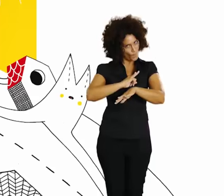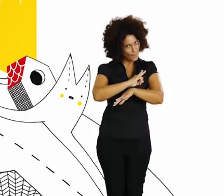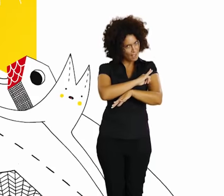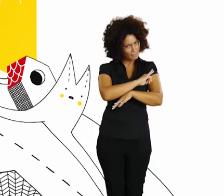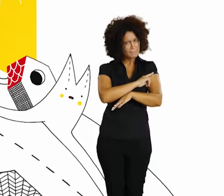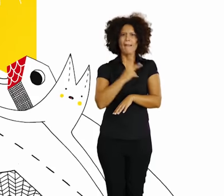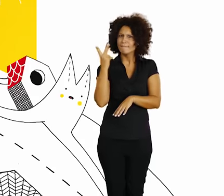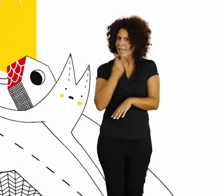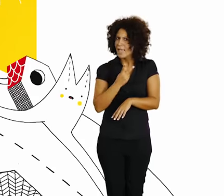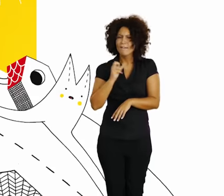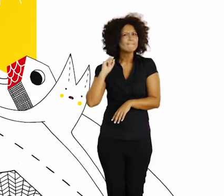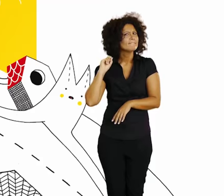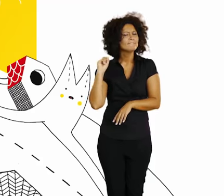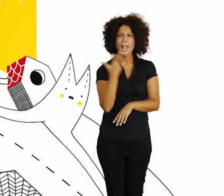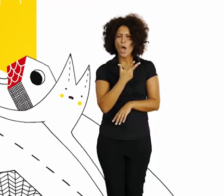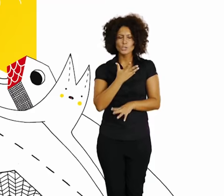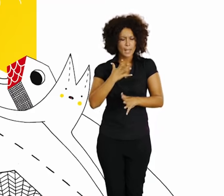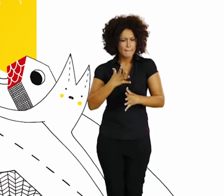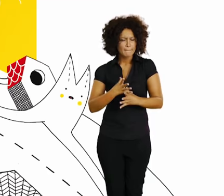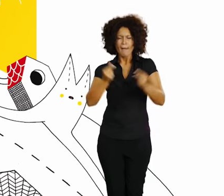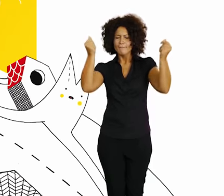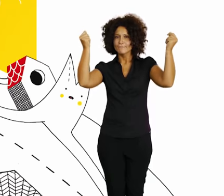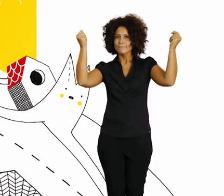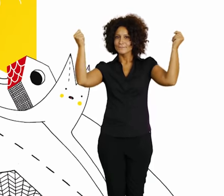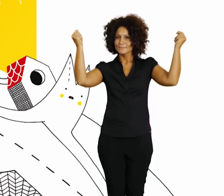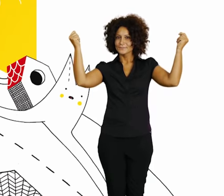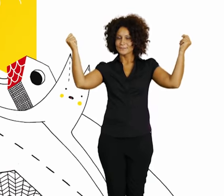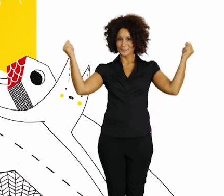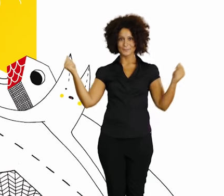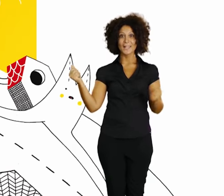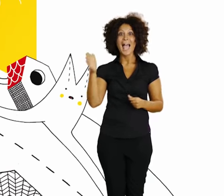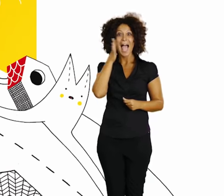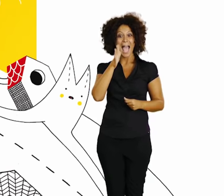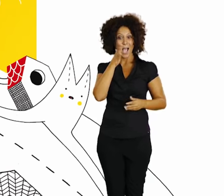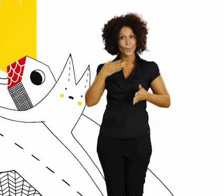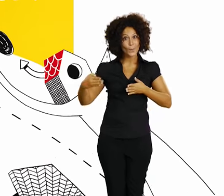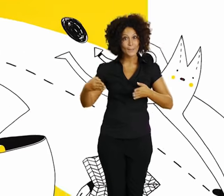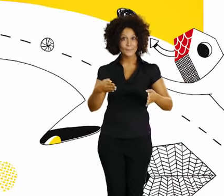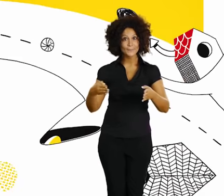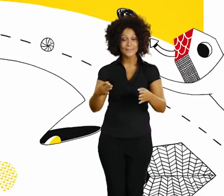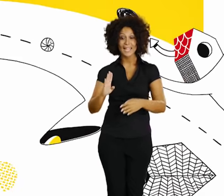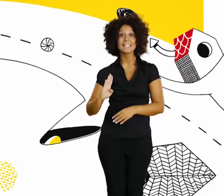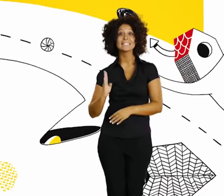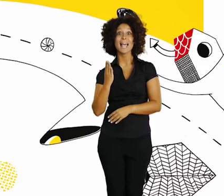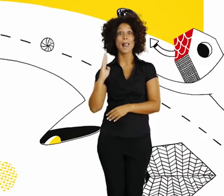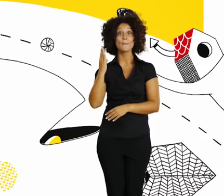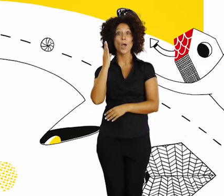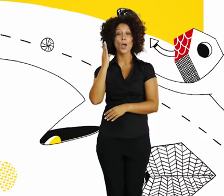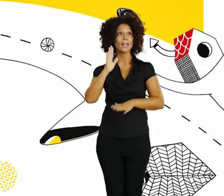si intende, ma era davvero veloce, come un fulmine lumaca. Dall'acqua sbucò Salmone,